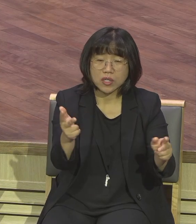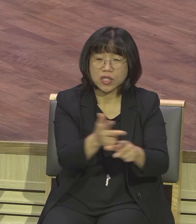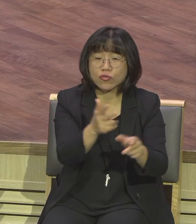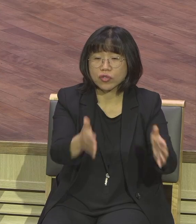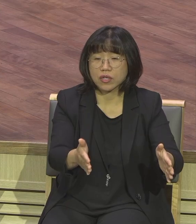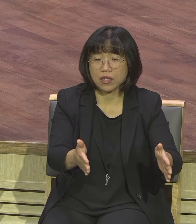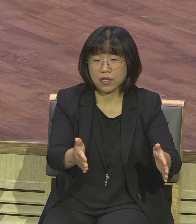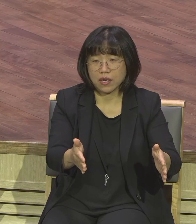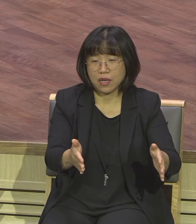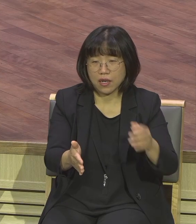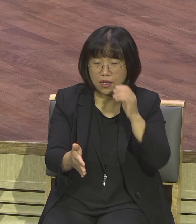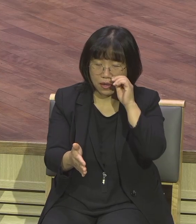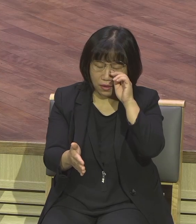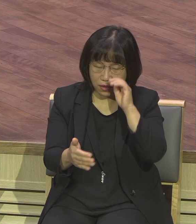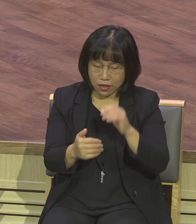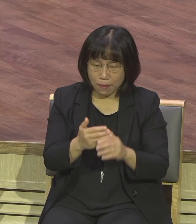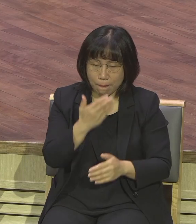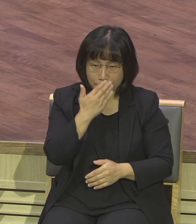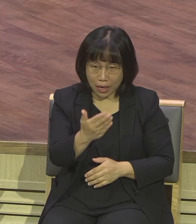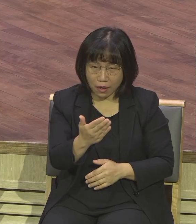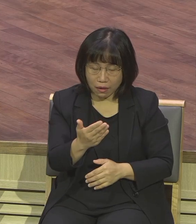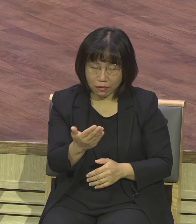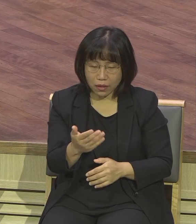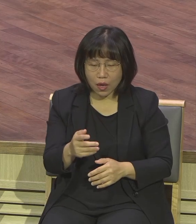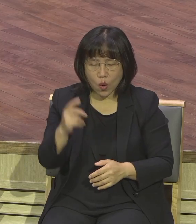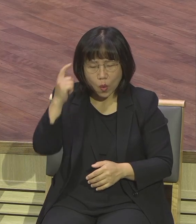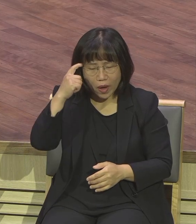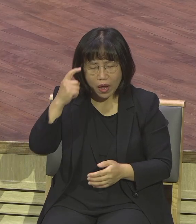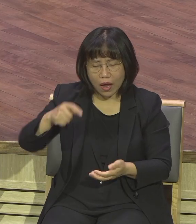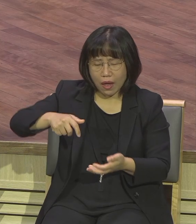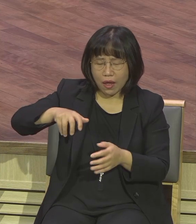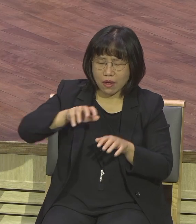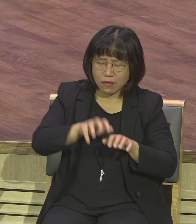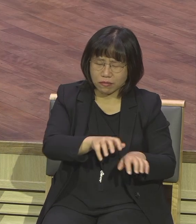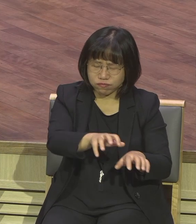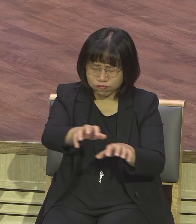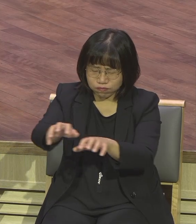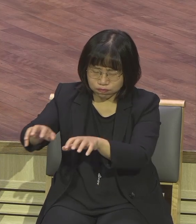수 있는 그 길을, 고생스러운 광야 길을 왜 걷게 했느냐?